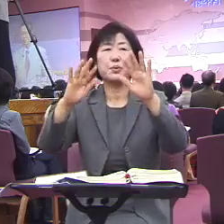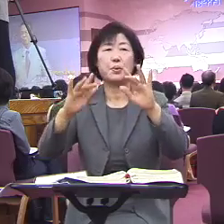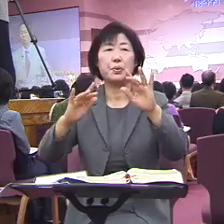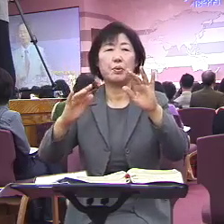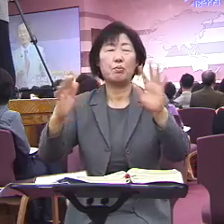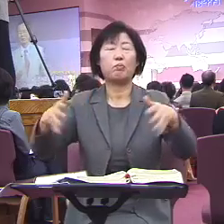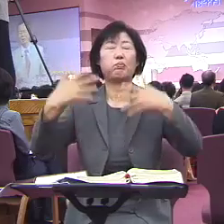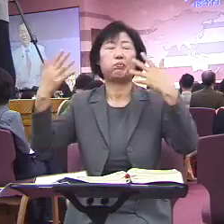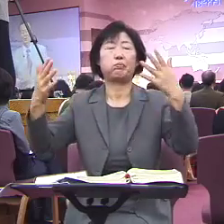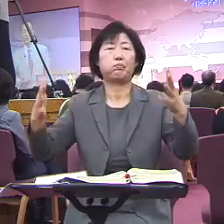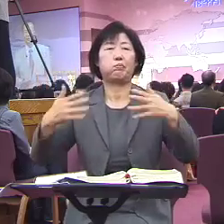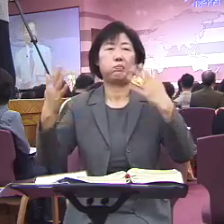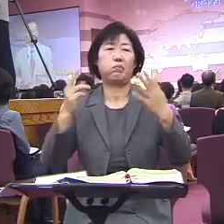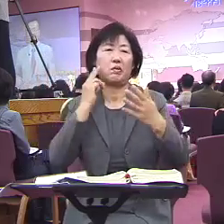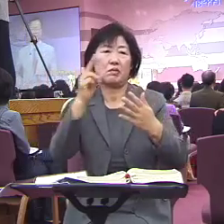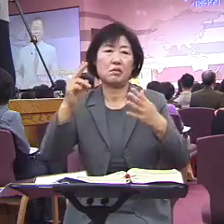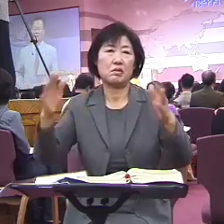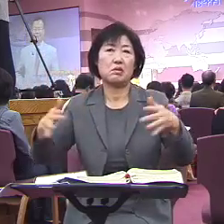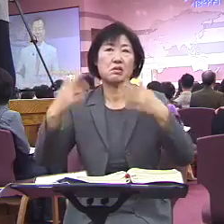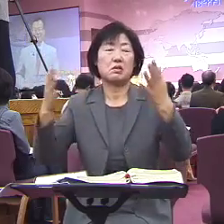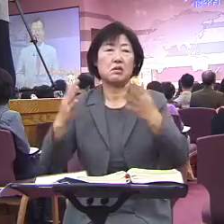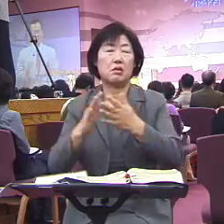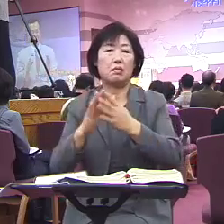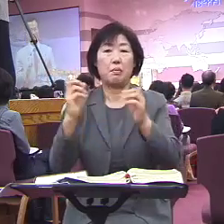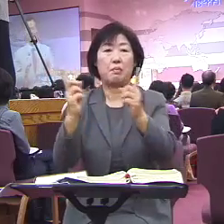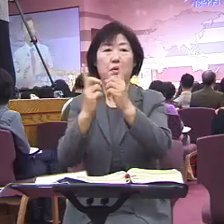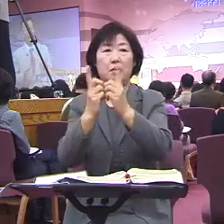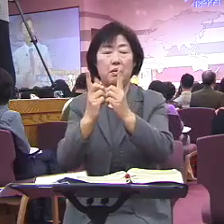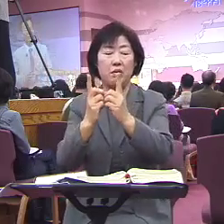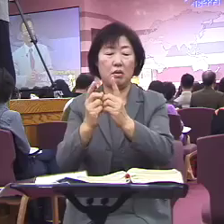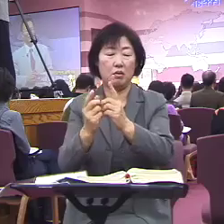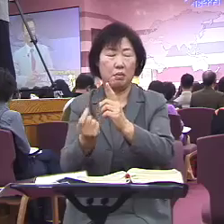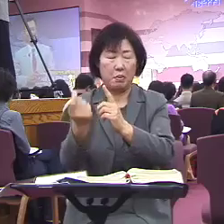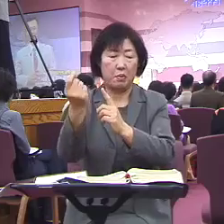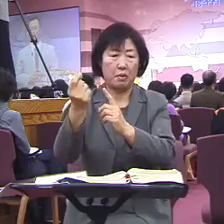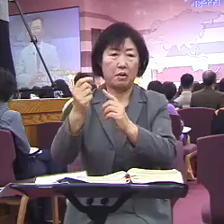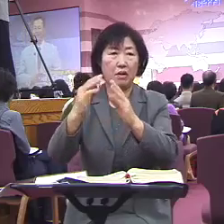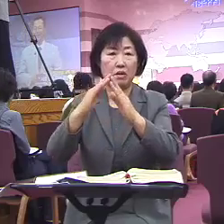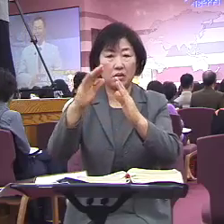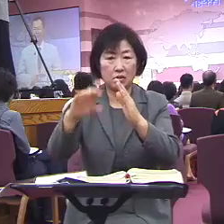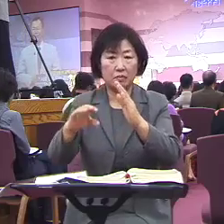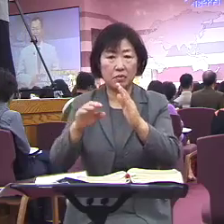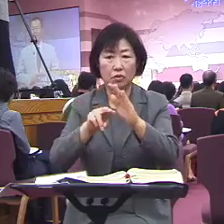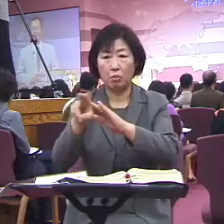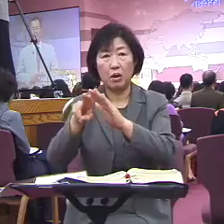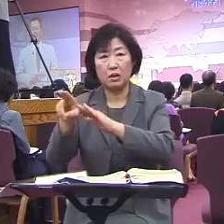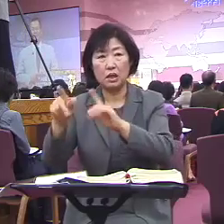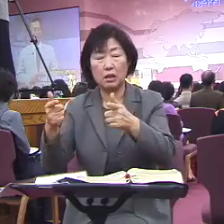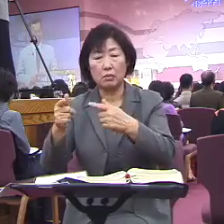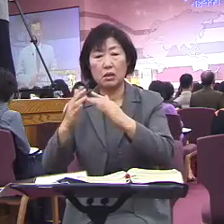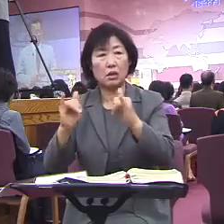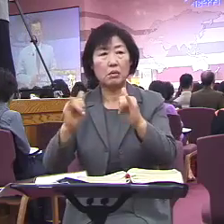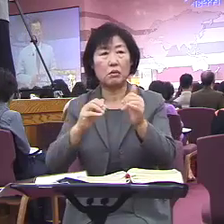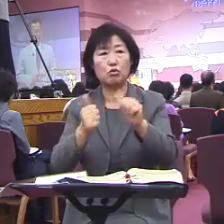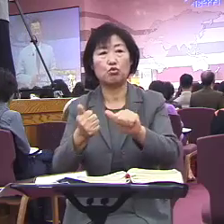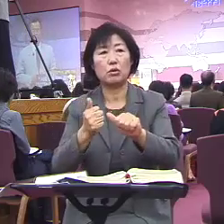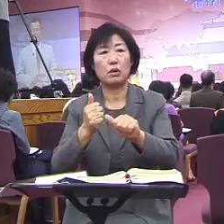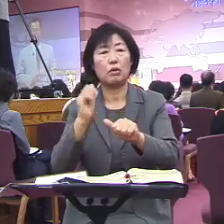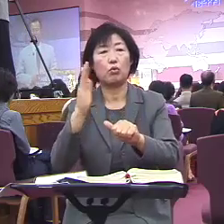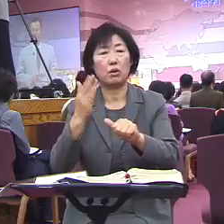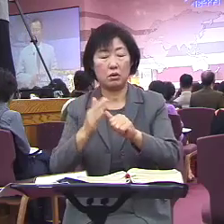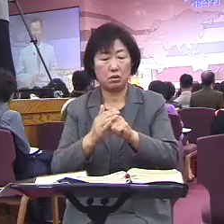산맥에 눈보라를 맞게 되면 빨리 마을이나 집으로 도피하지 아니하면 사람이 죽을 수밖에